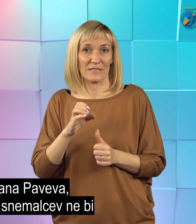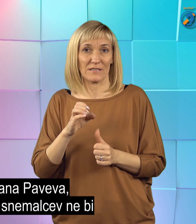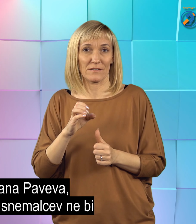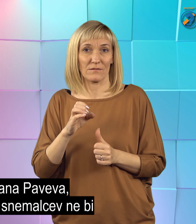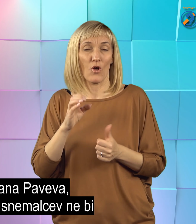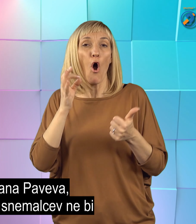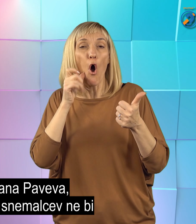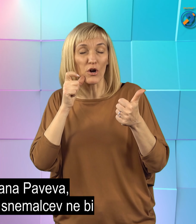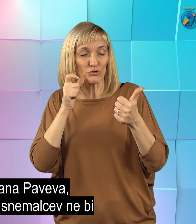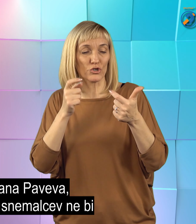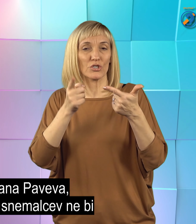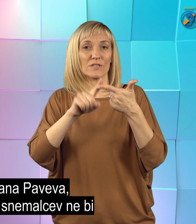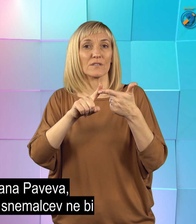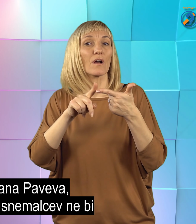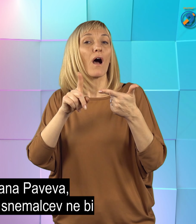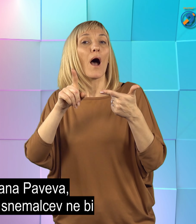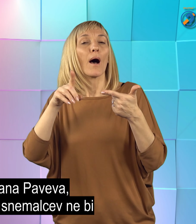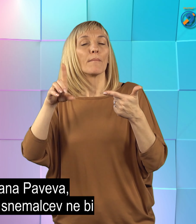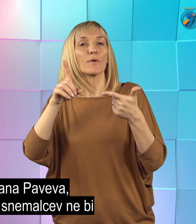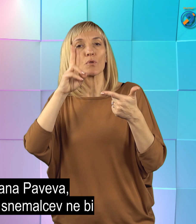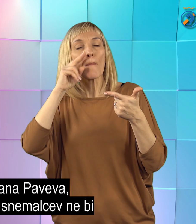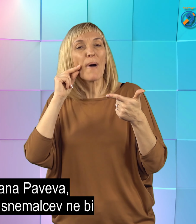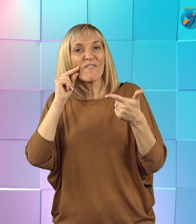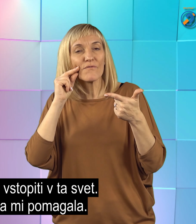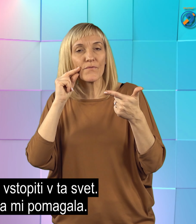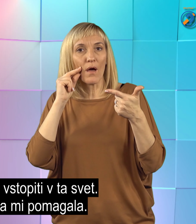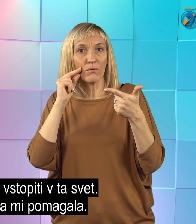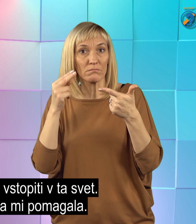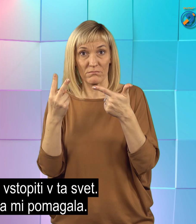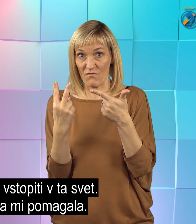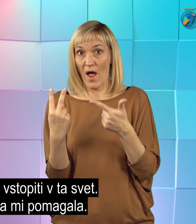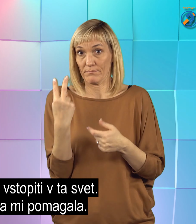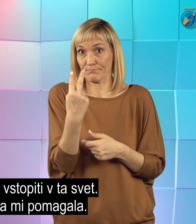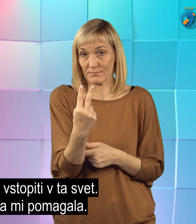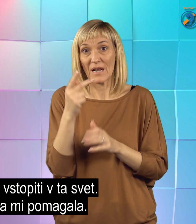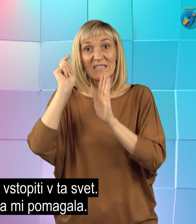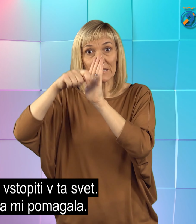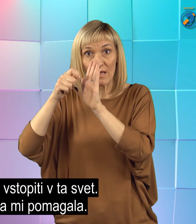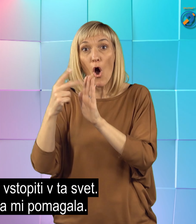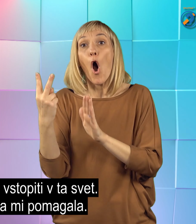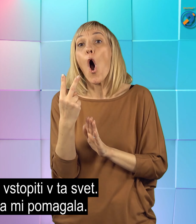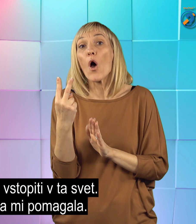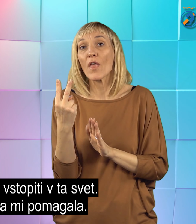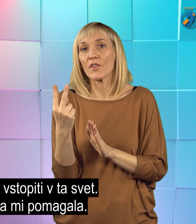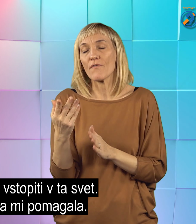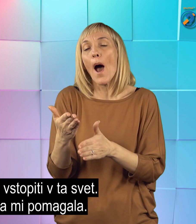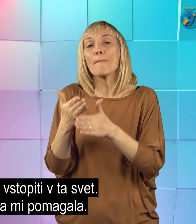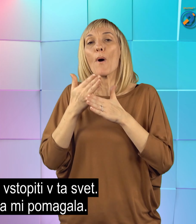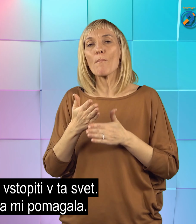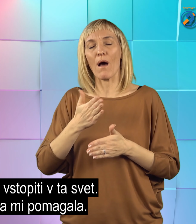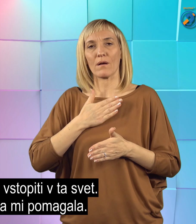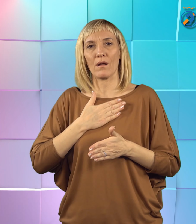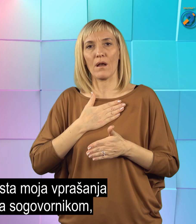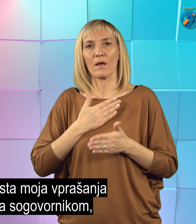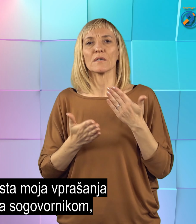Paveva, torej gluhih snemalcev, ne bi mogla pravzaprav sploh vstopiti ta svet. Ona dva sta mi pomagala, na intervjujih